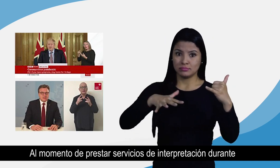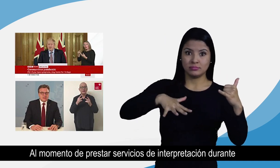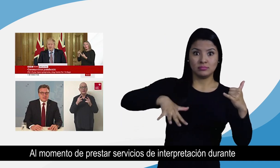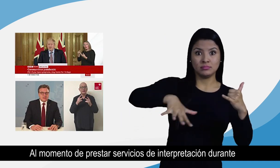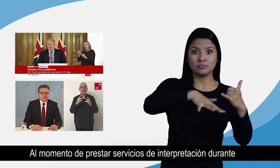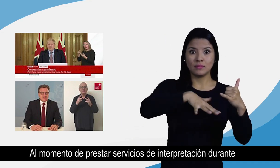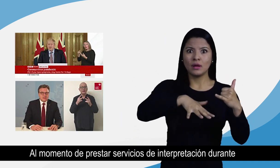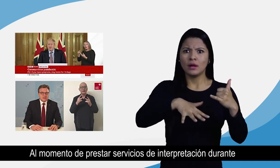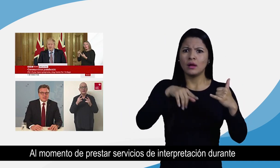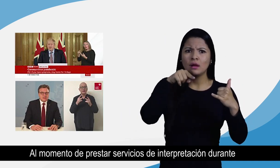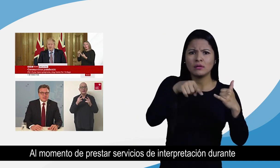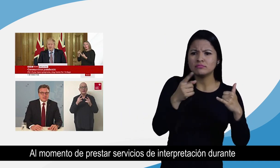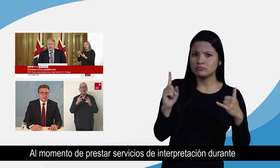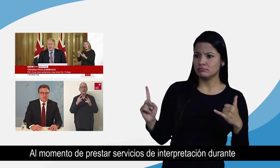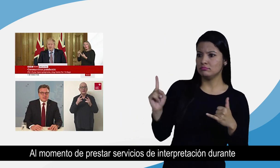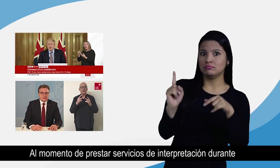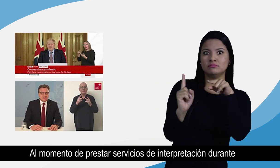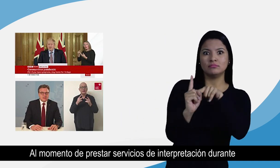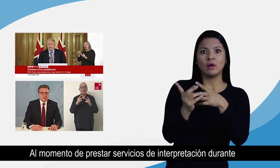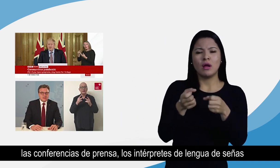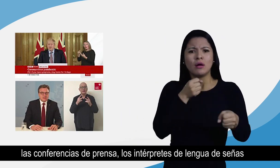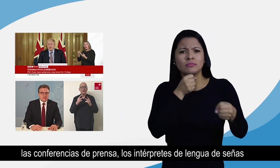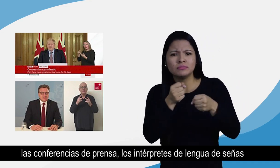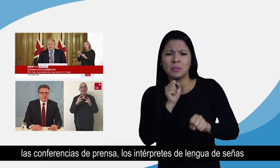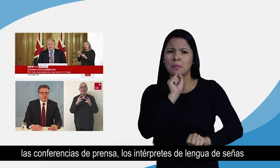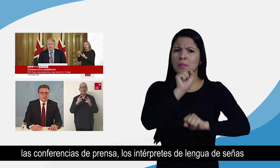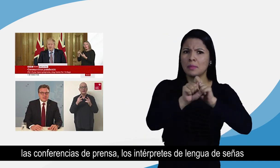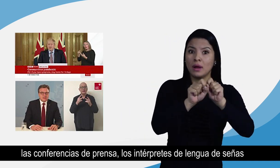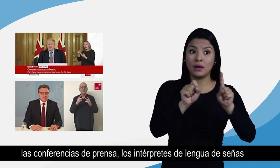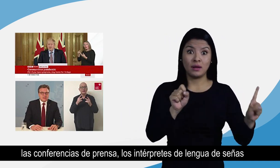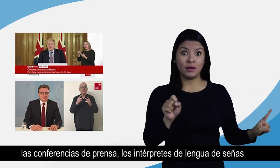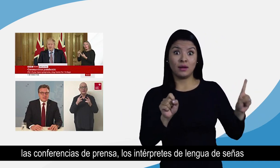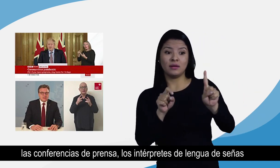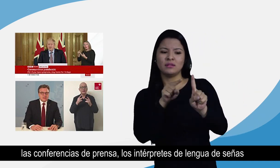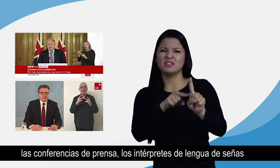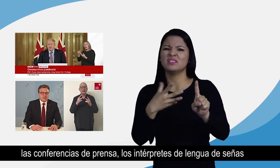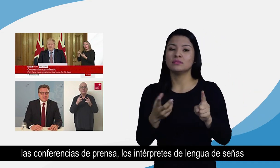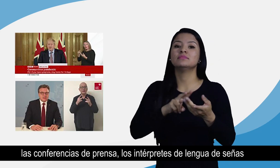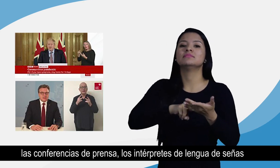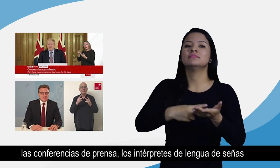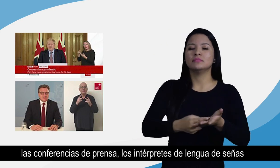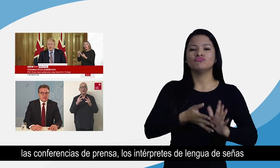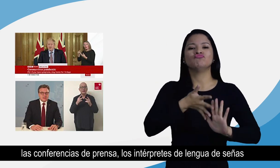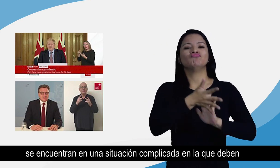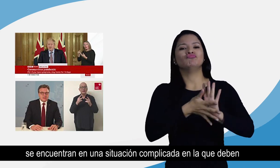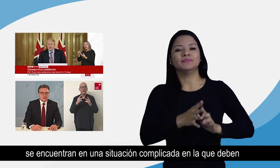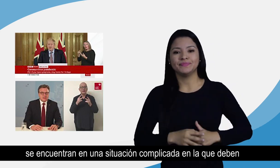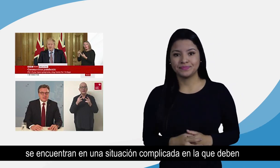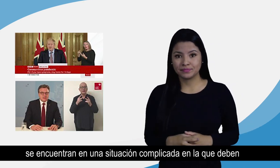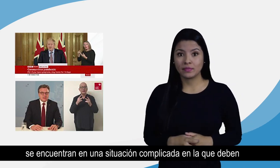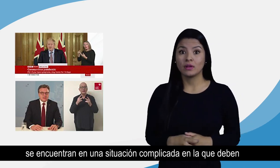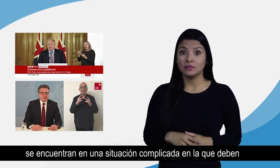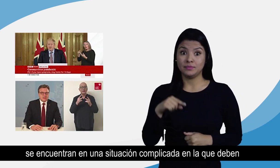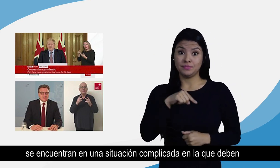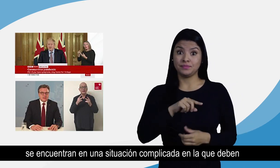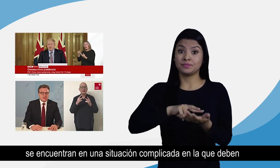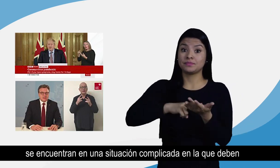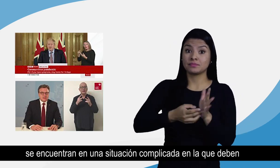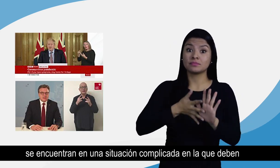Al momento de prestar servicios de interpretación durante las conferencias de prensa, los intérpretes de lengua de señas se encuentran en una situación complicada,